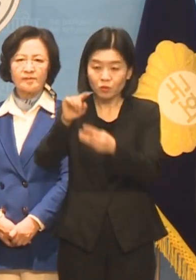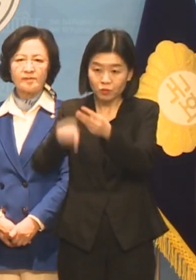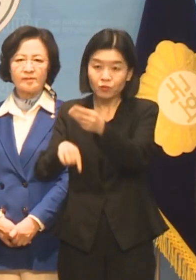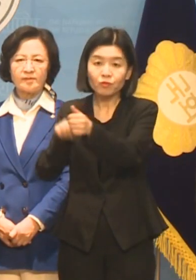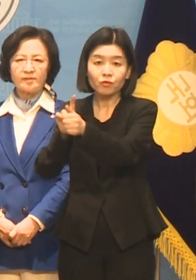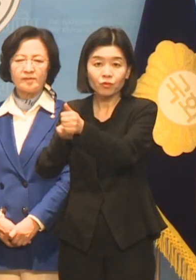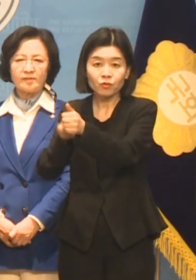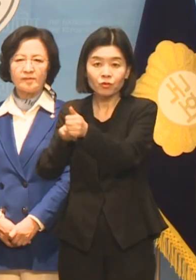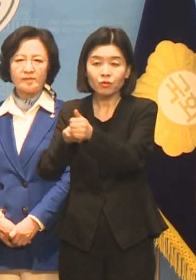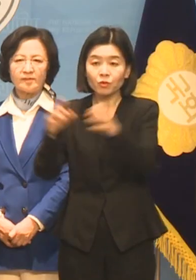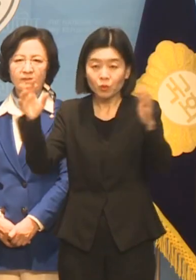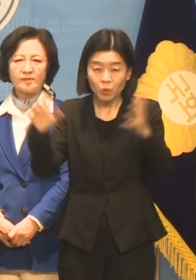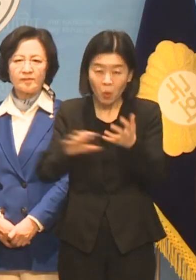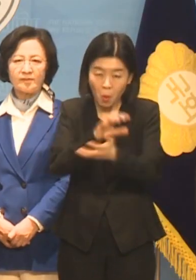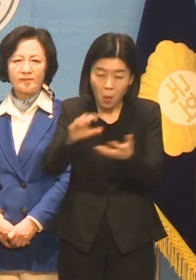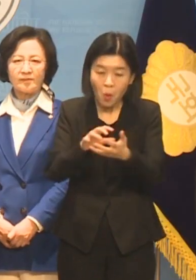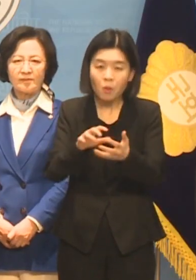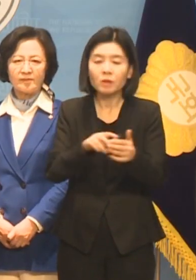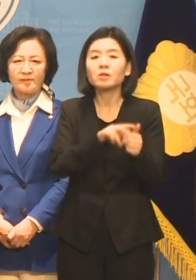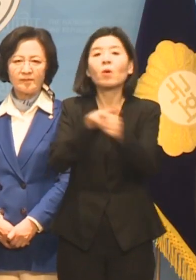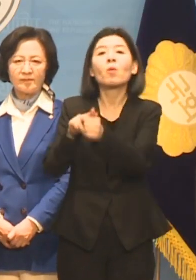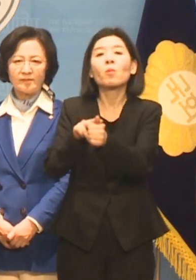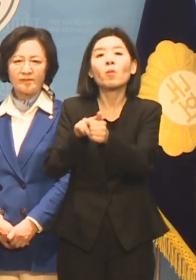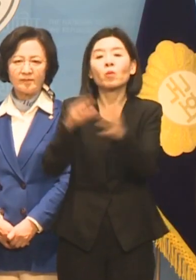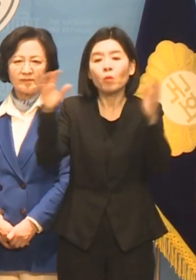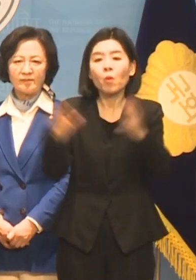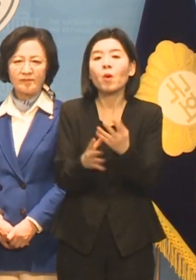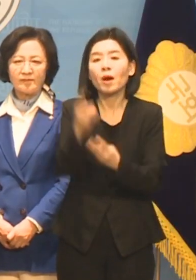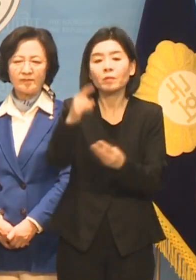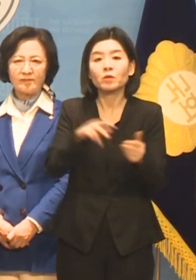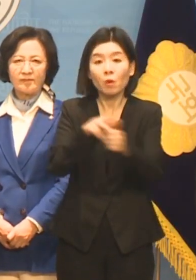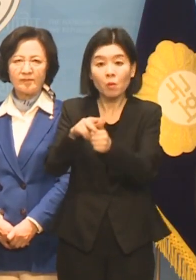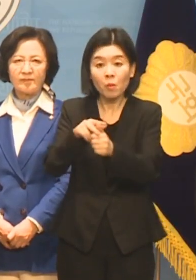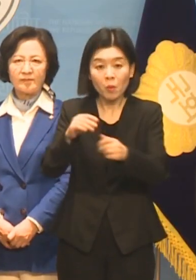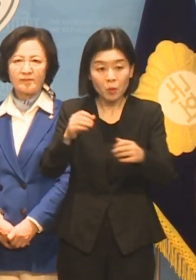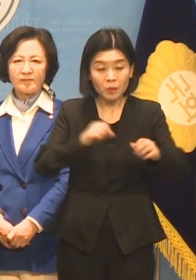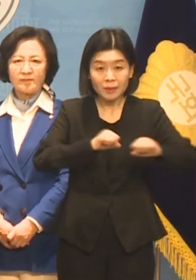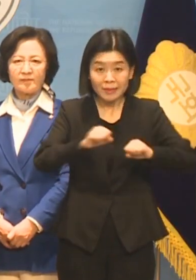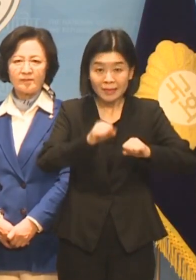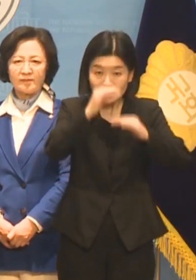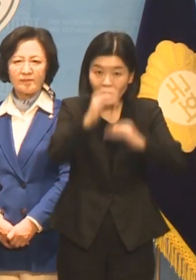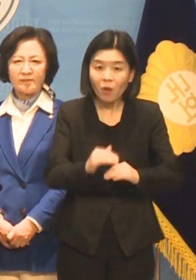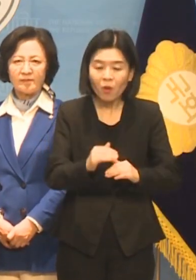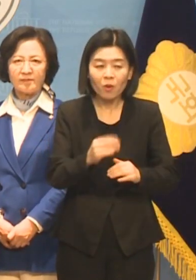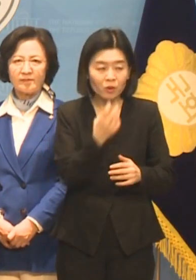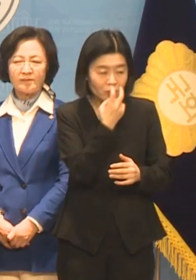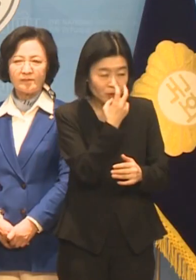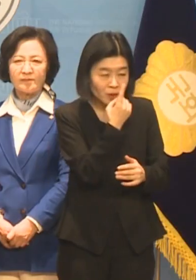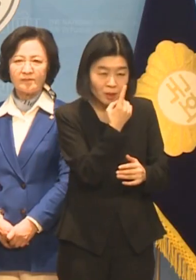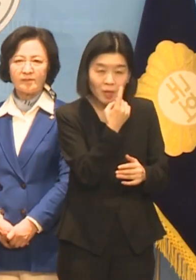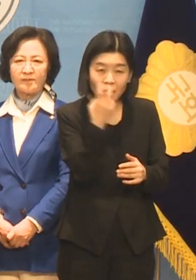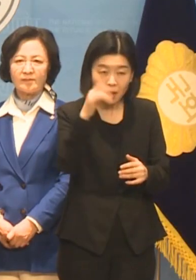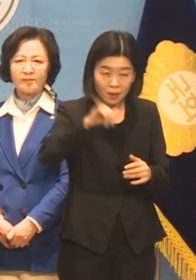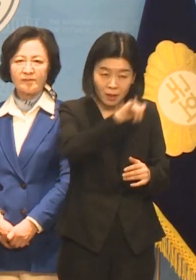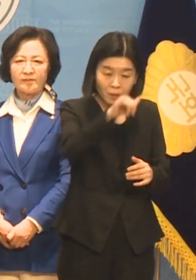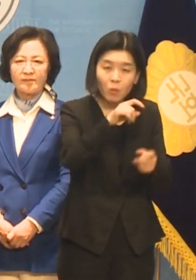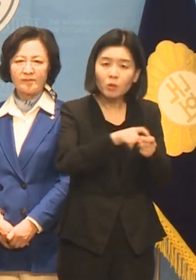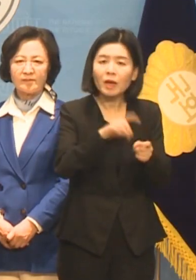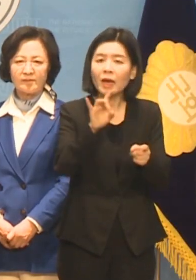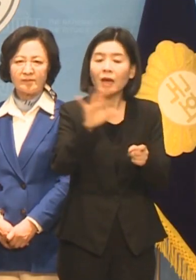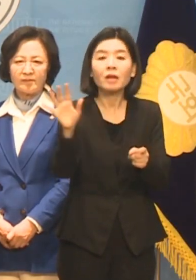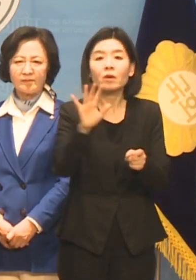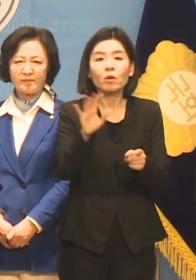추진한 통합정보작전은 단순한 정찰작전이 아니었습니다. 이 작전의 목표는